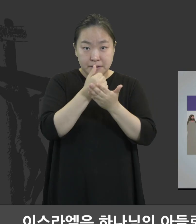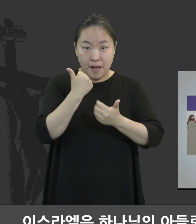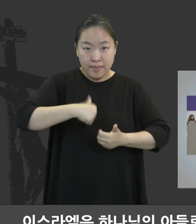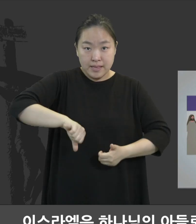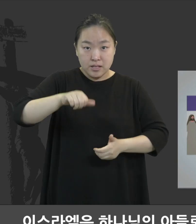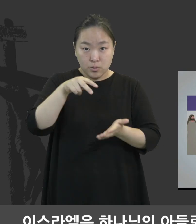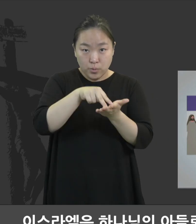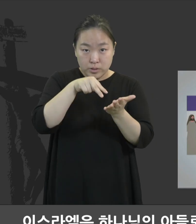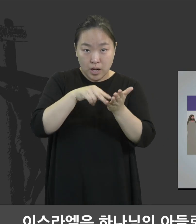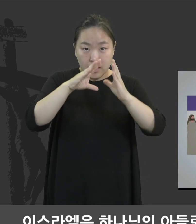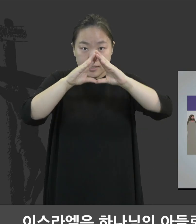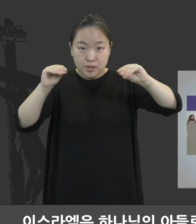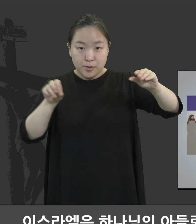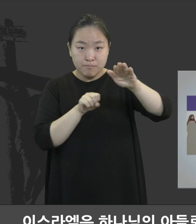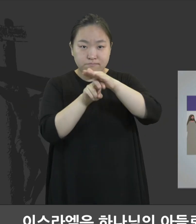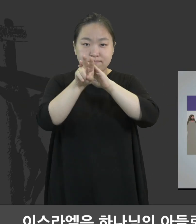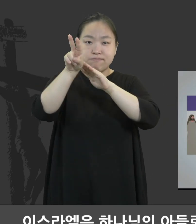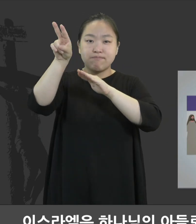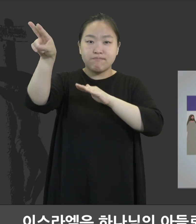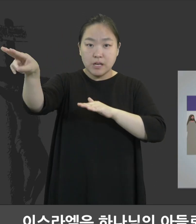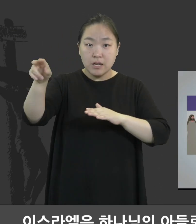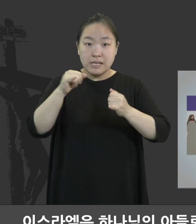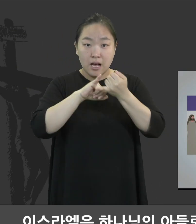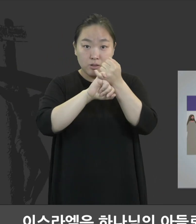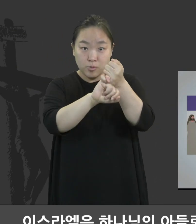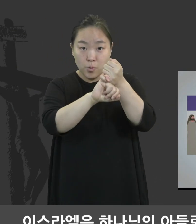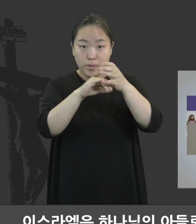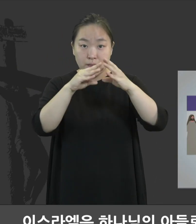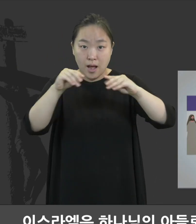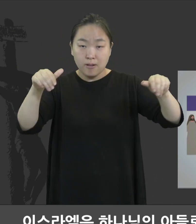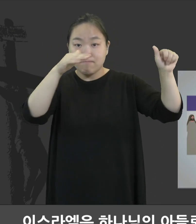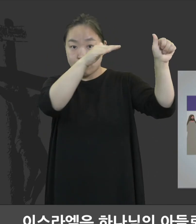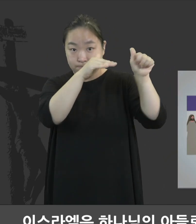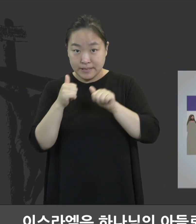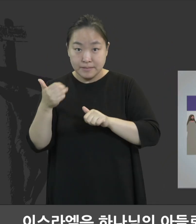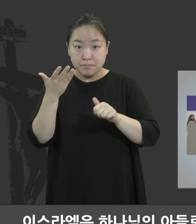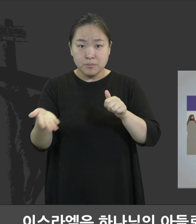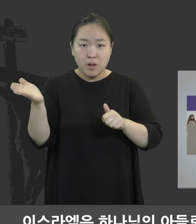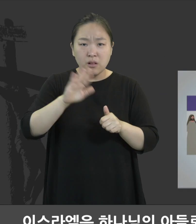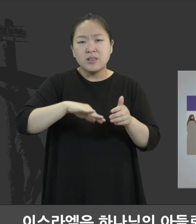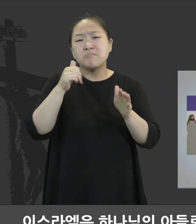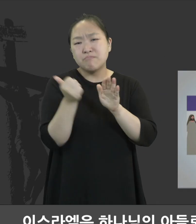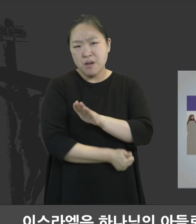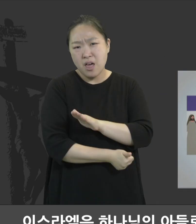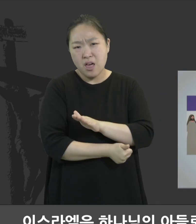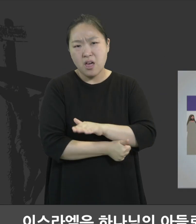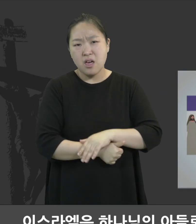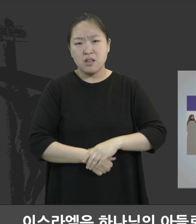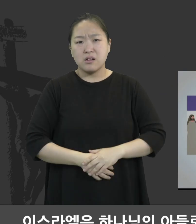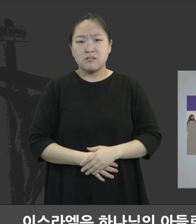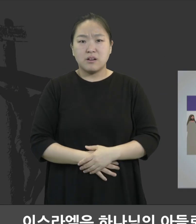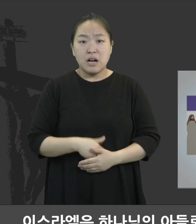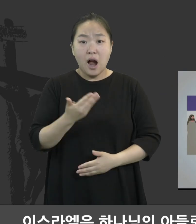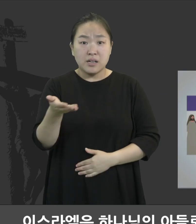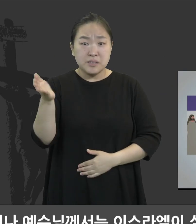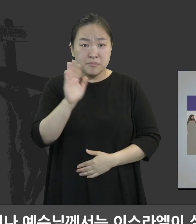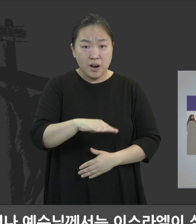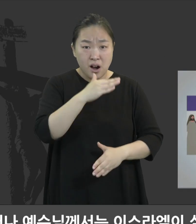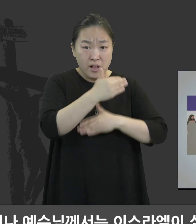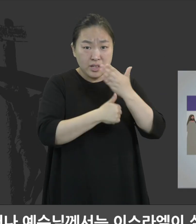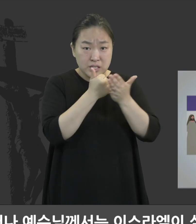이스라엘은 하나님의 아들로서 애굽에서 노여나 약속의 땅으로 부름받지만 광야에서